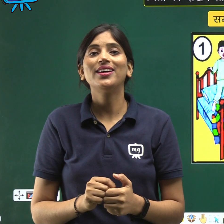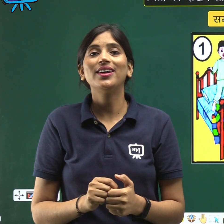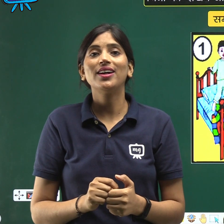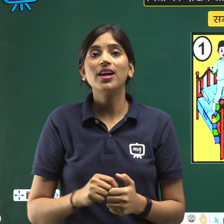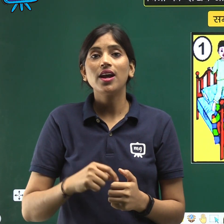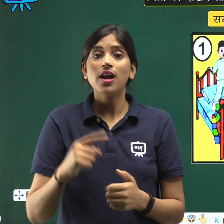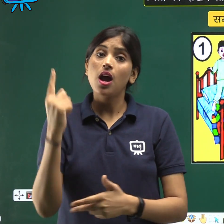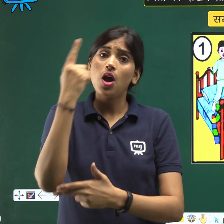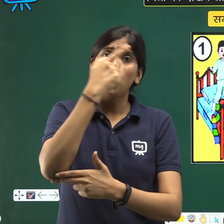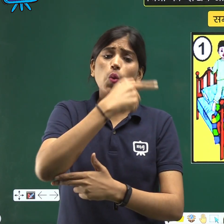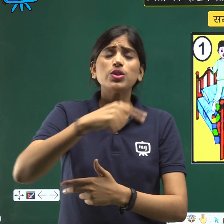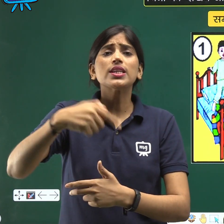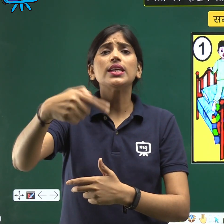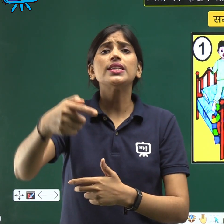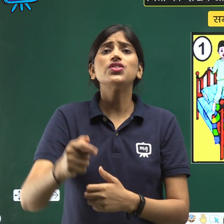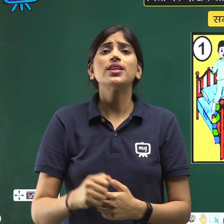रोज की दिनचर्या